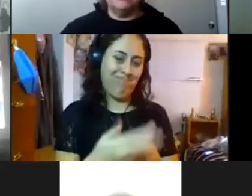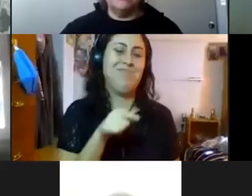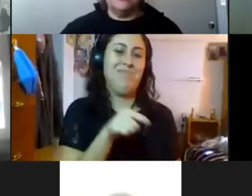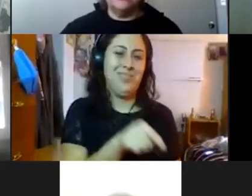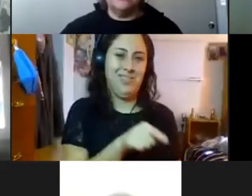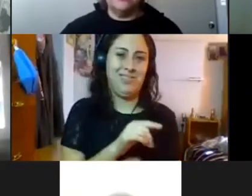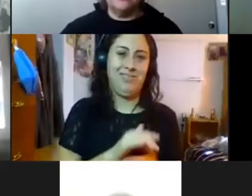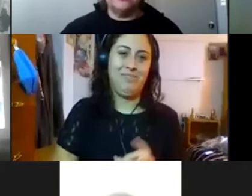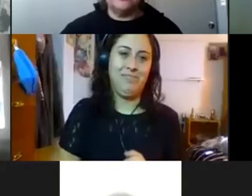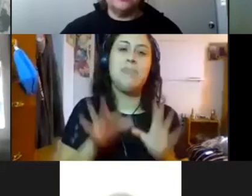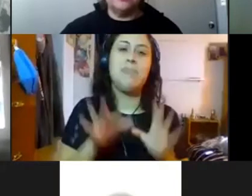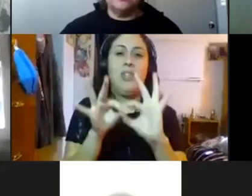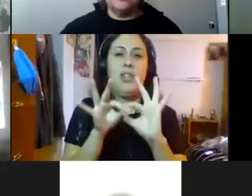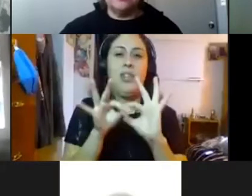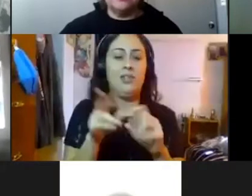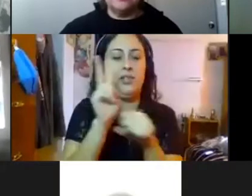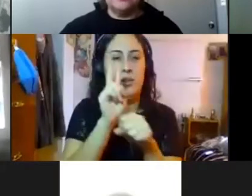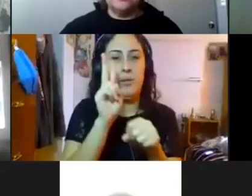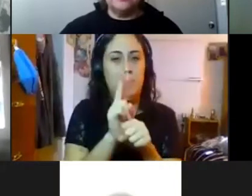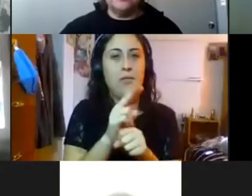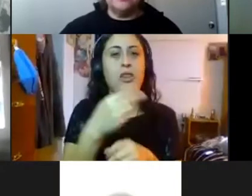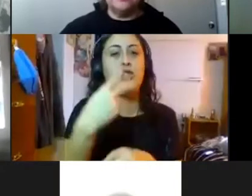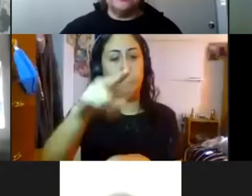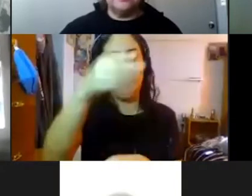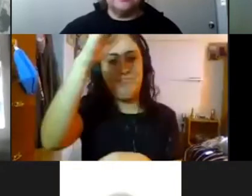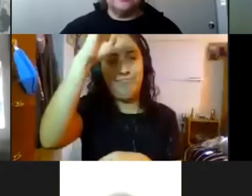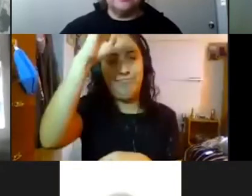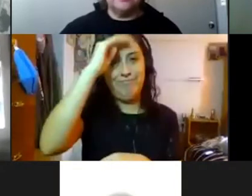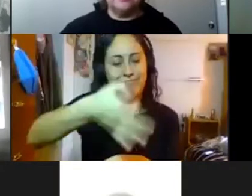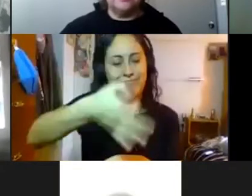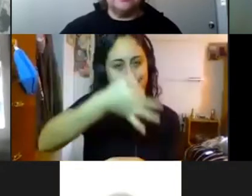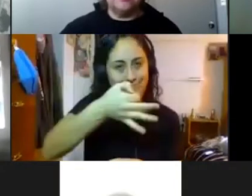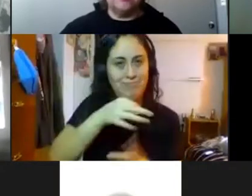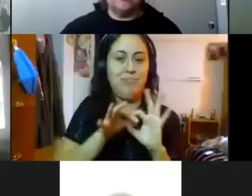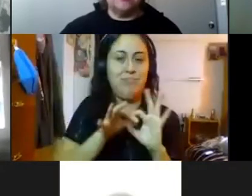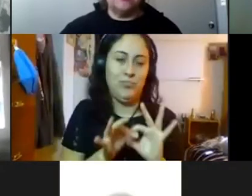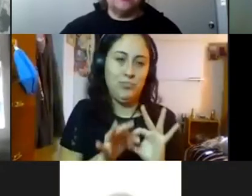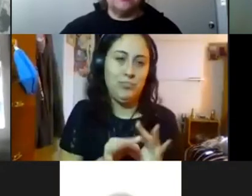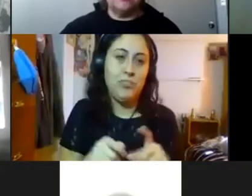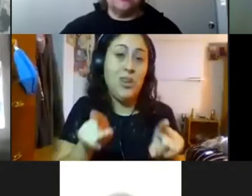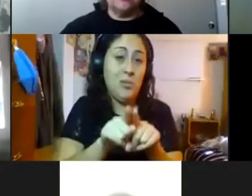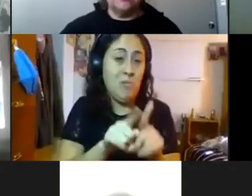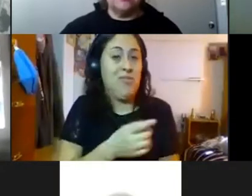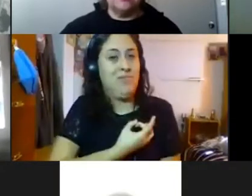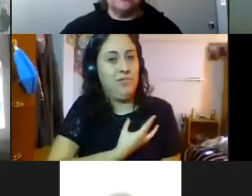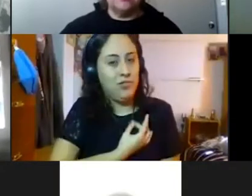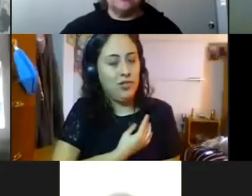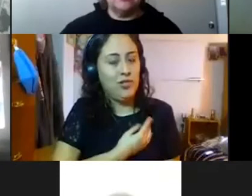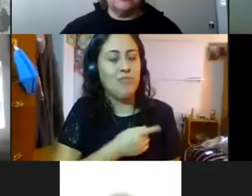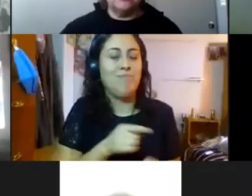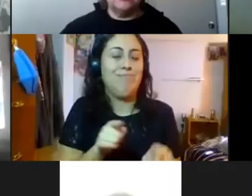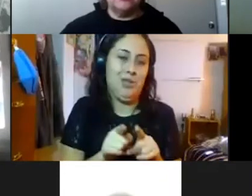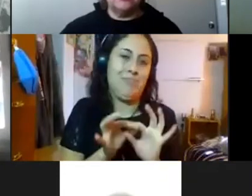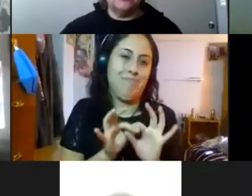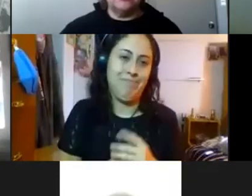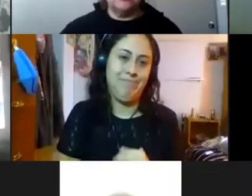Gracias, Lore, por compartir tu experiencia con nosotras y con nosotros, a pesar de lo doloroso que es.